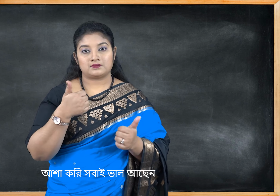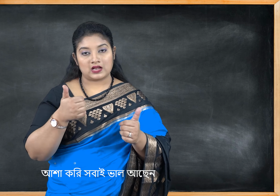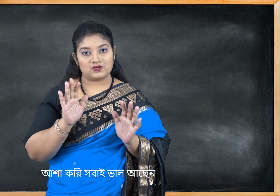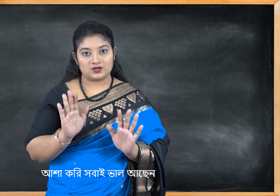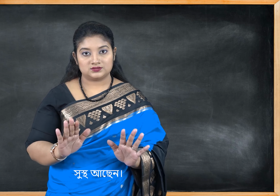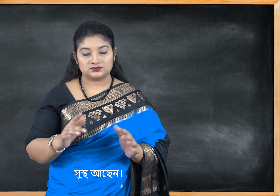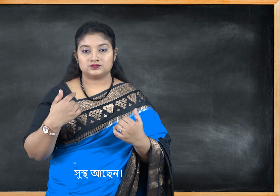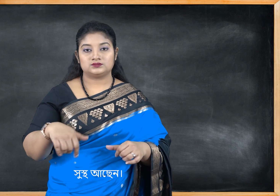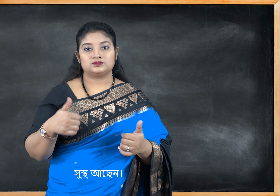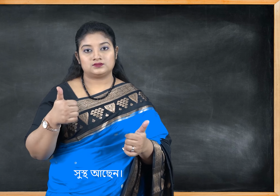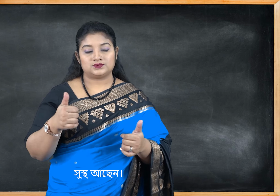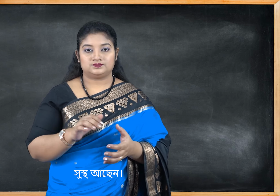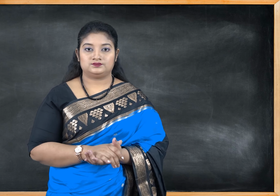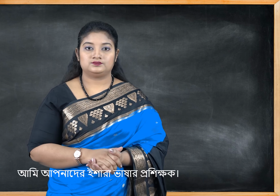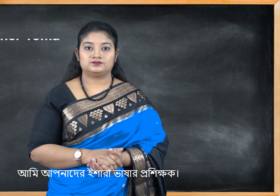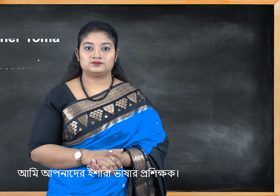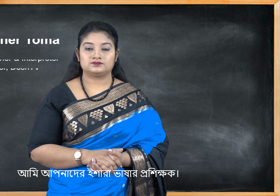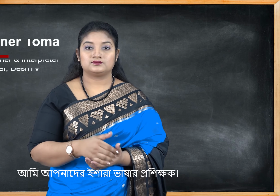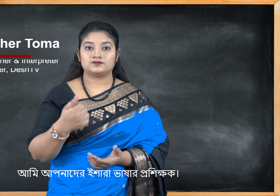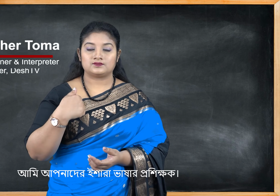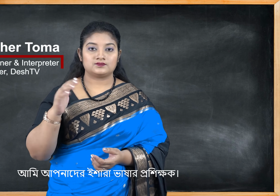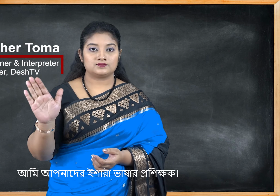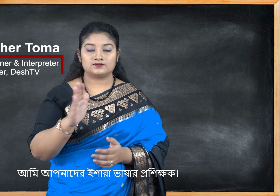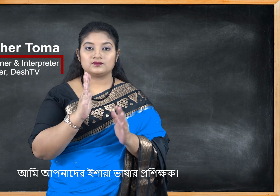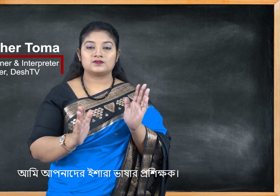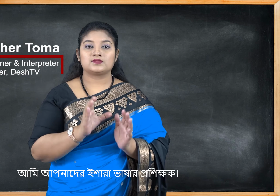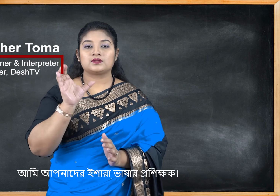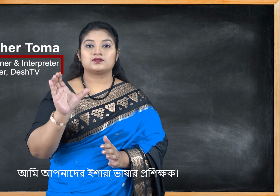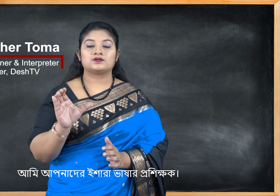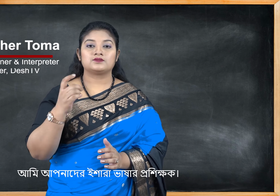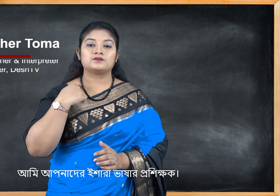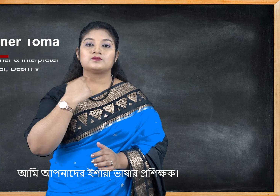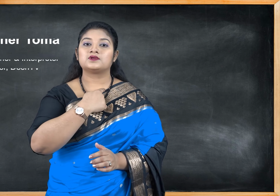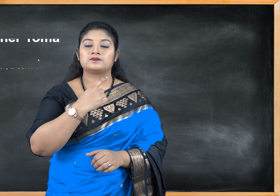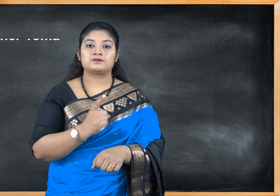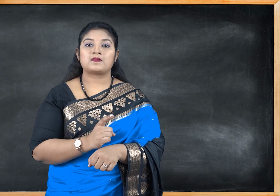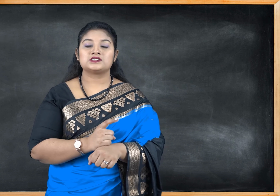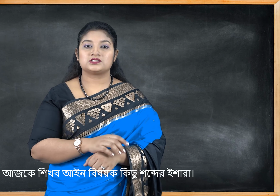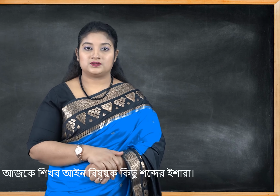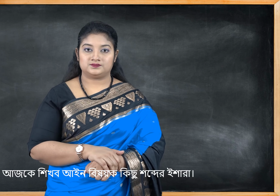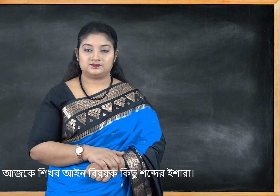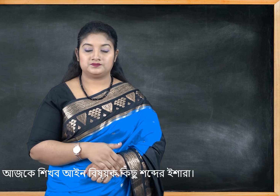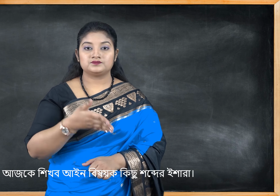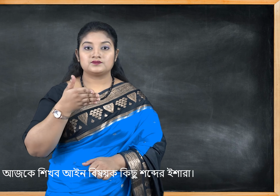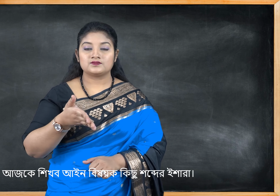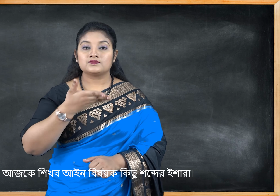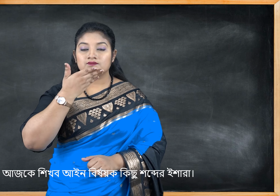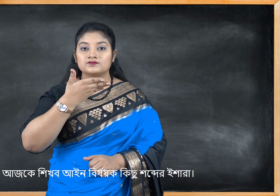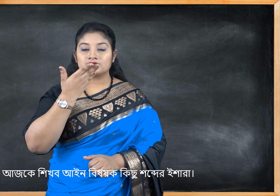আছেন, সুস্থ আছেন। আমি আপনাদের ইশারা ভাষা প্রশিক্ষক। আজকে শিখব আইন